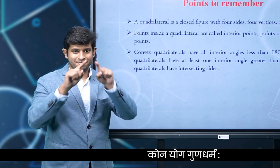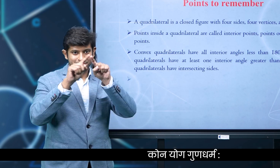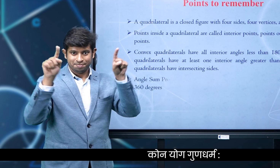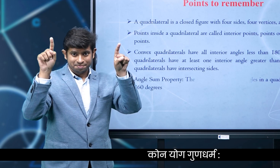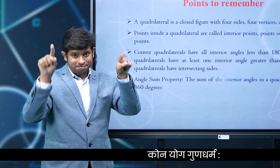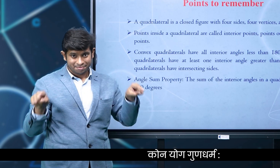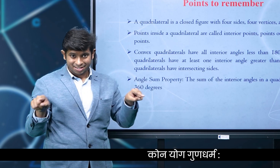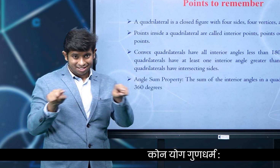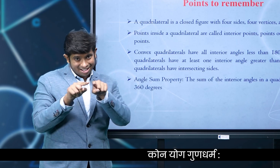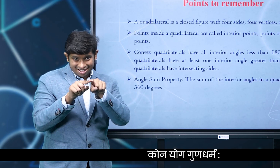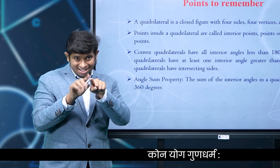कोनीय गुणधर्म.